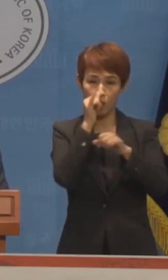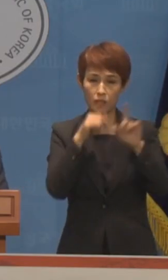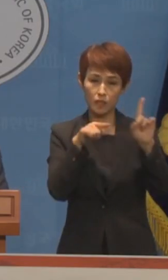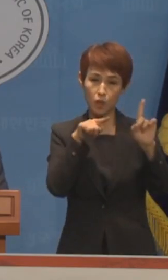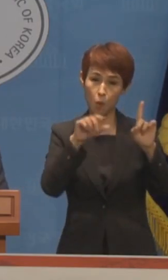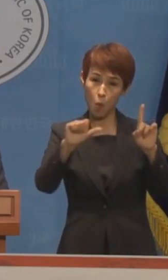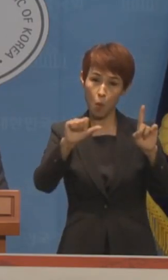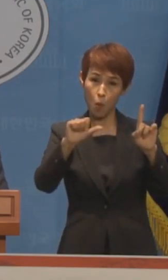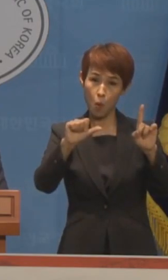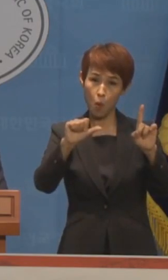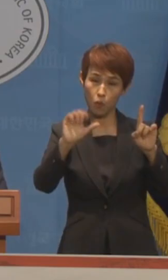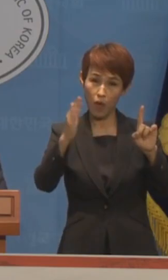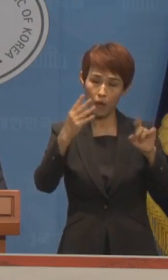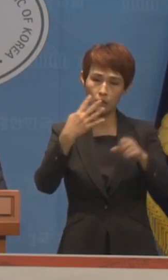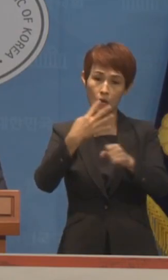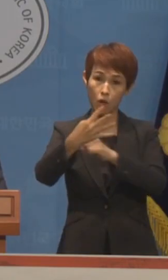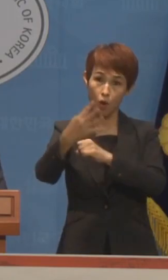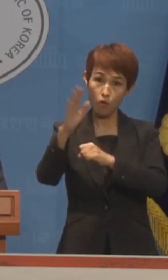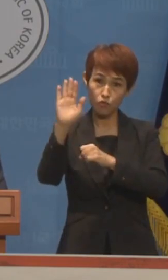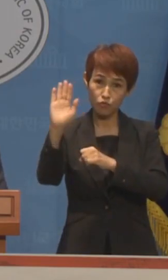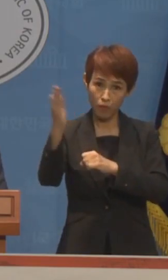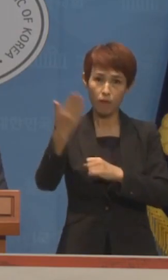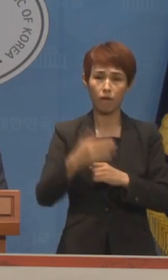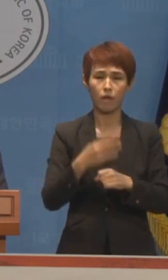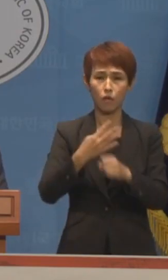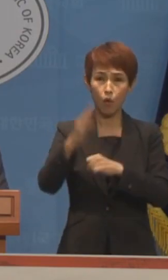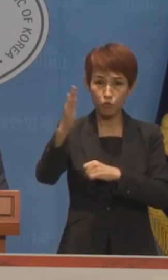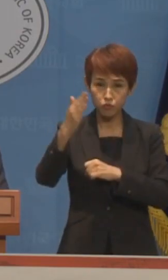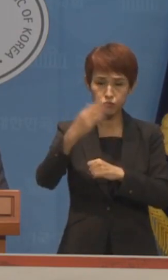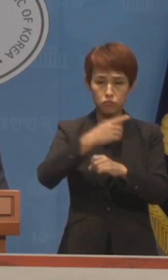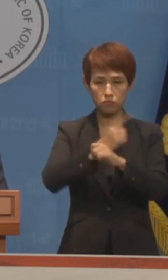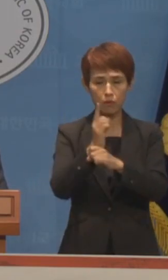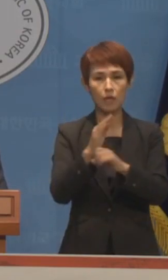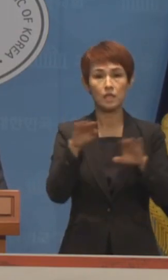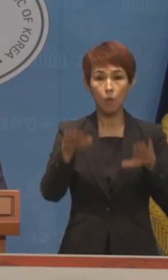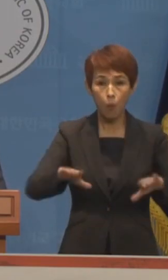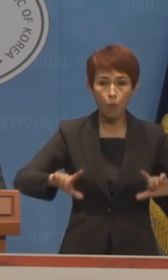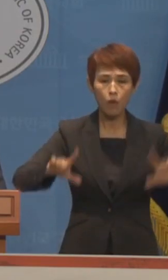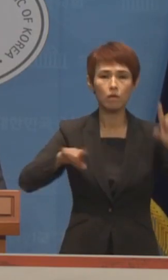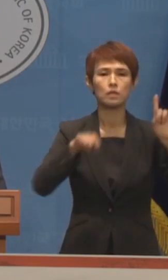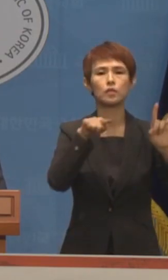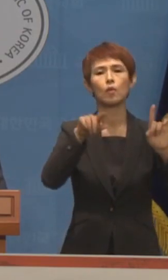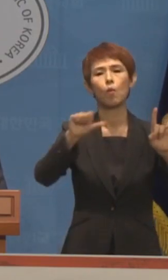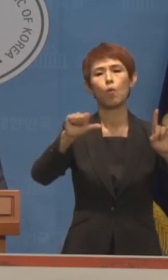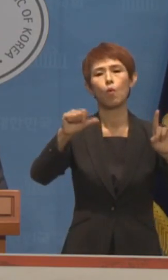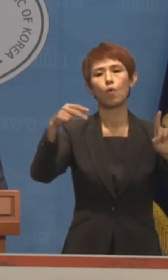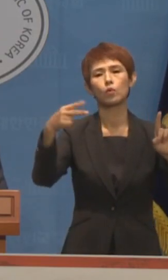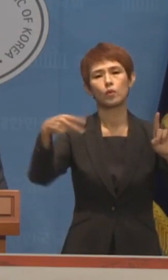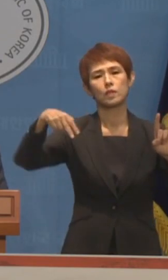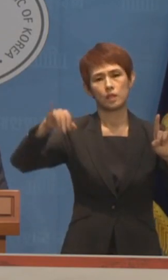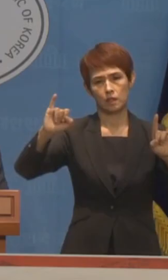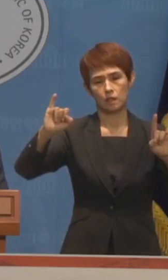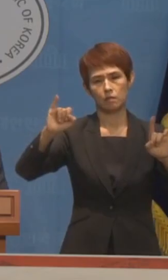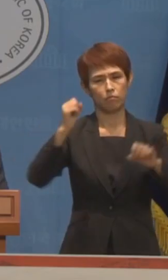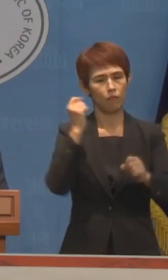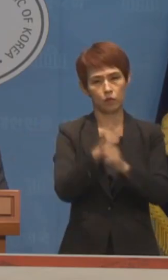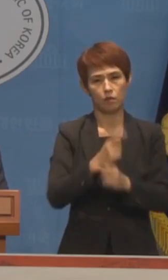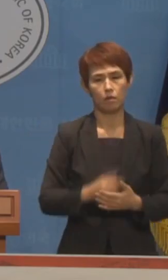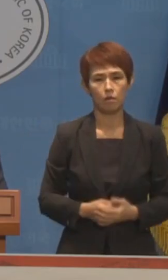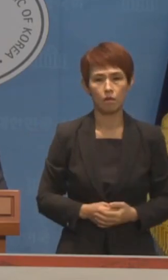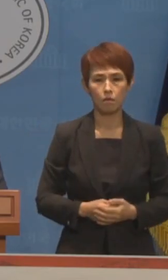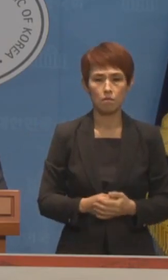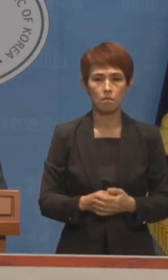있는데 사실상 올해 1.5도씨를 통과하고 있습니다. 이대로 갈 경우에